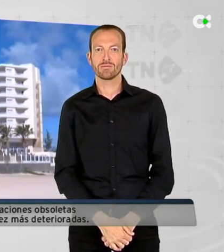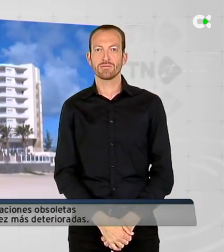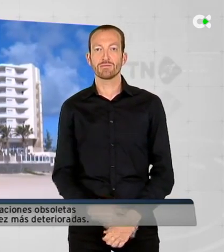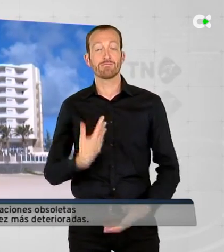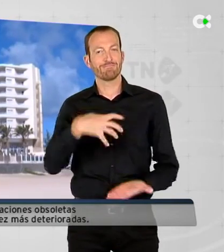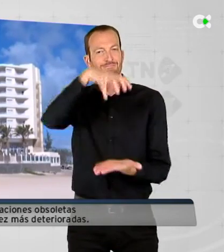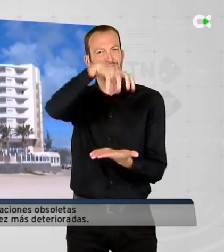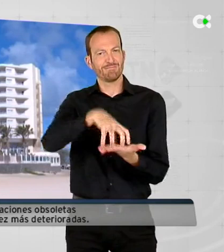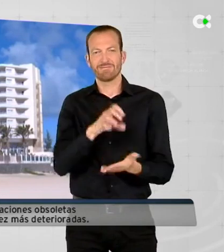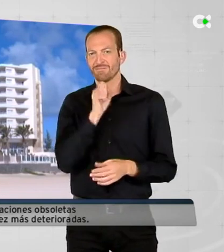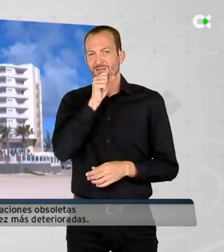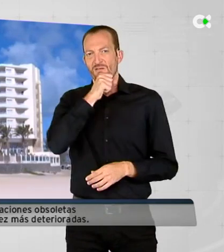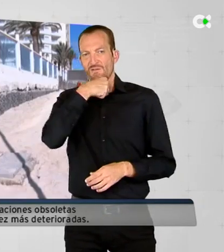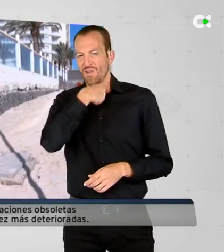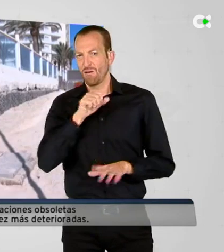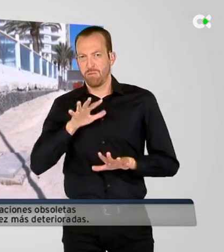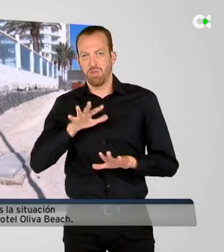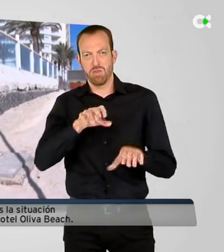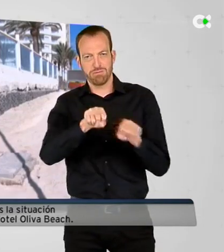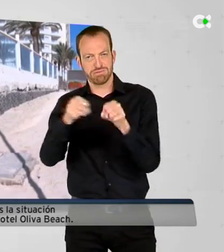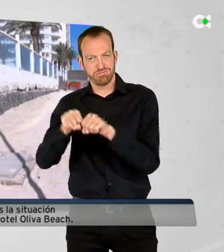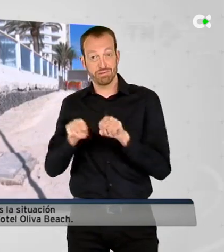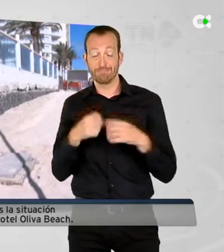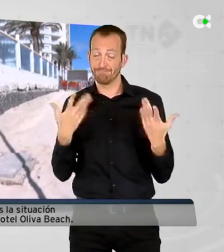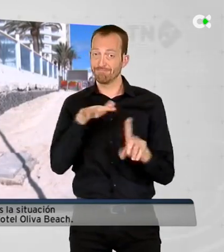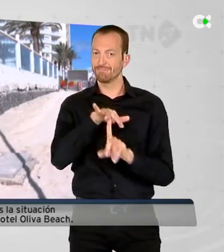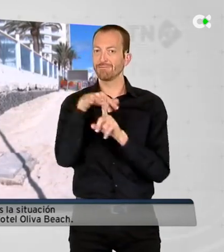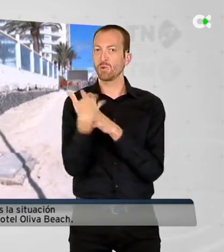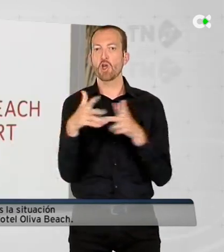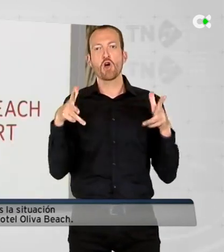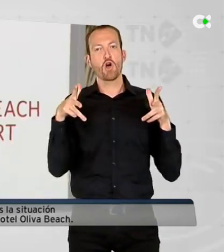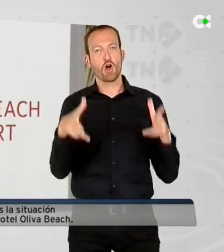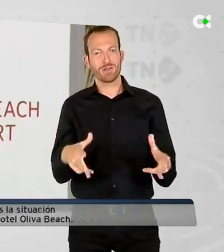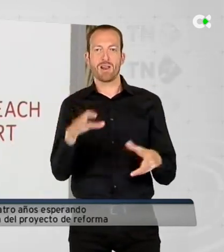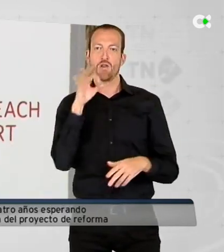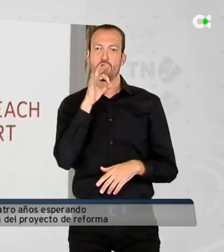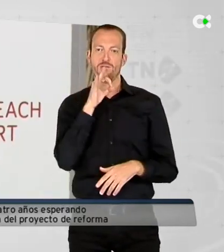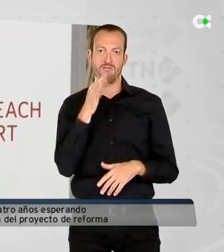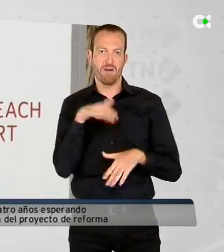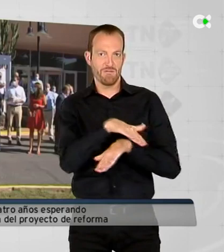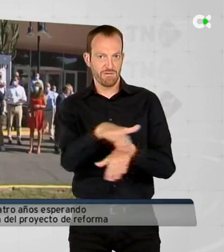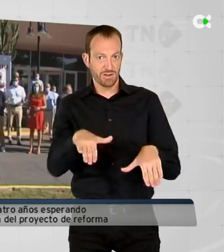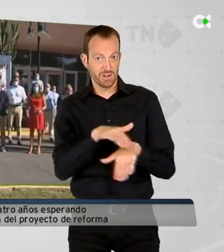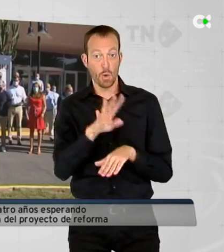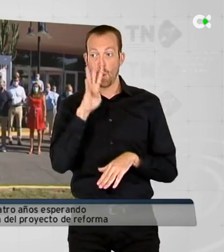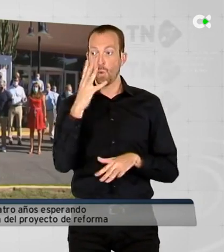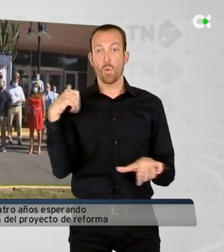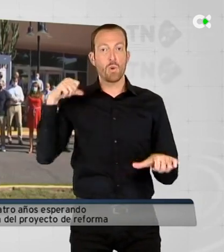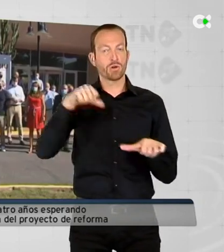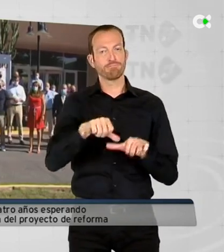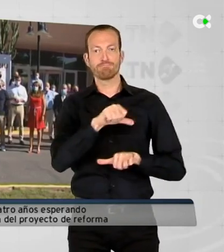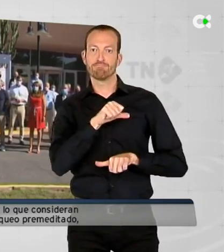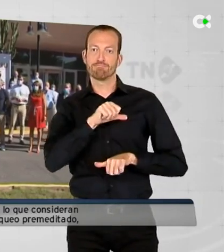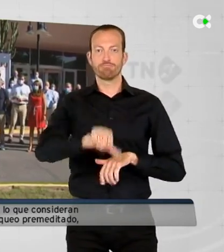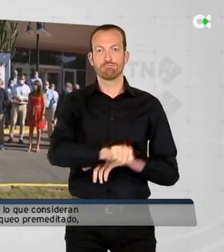Instalaciones obsoletas y cada vez más deterioradas. Es la situación del Hotel Oliva Beach. Tras cuatro años esperando la aprobación del